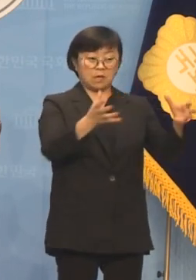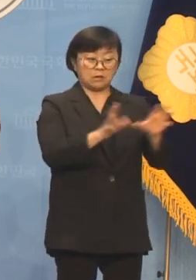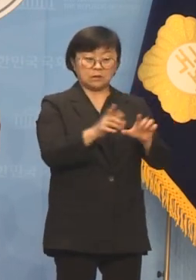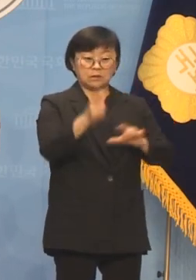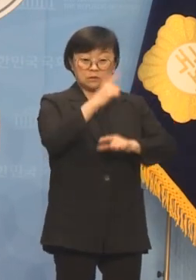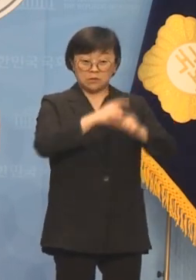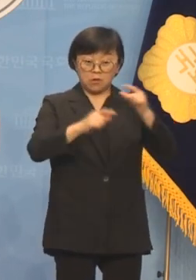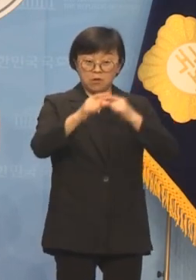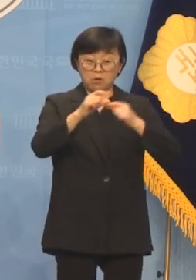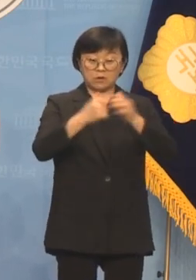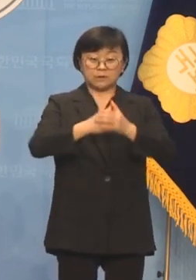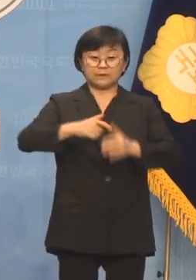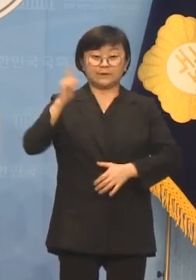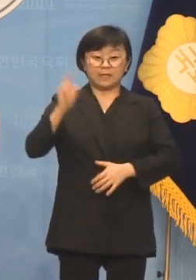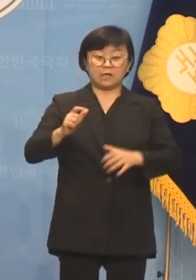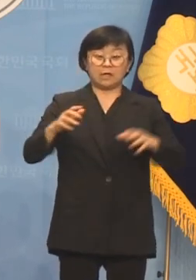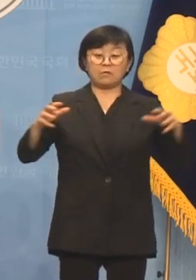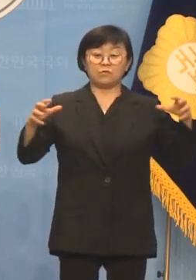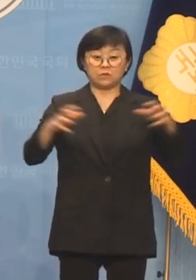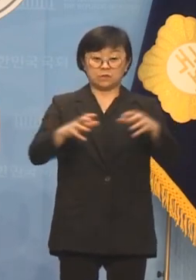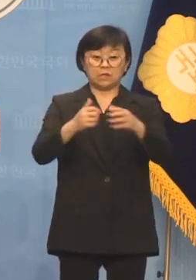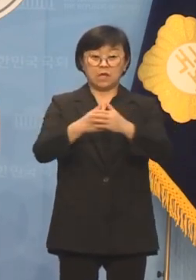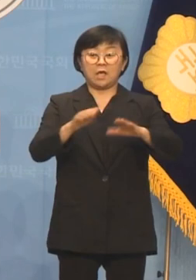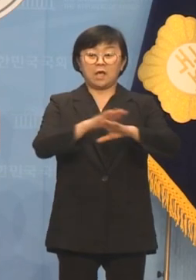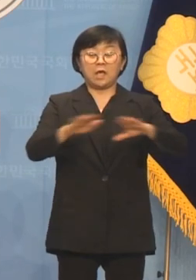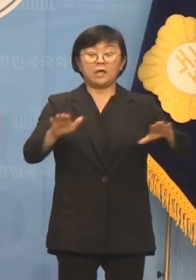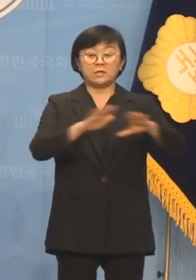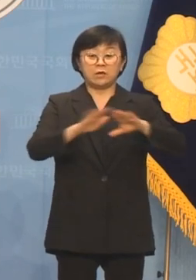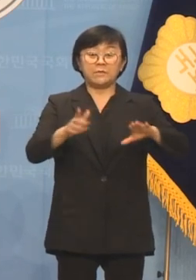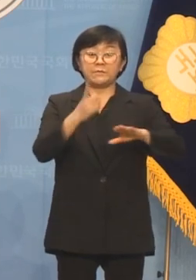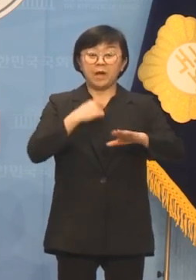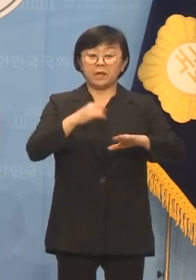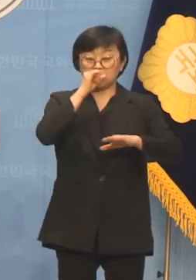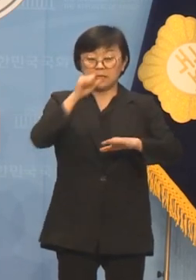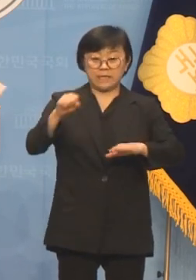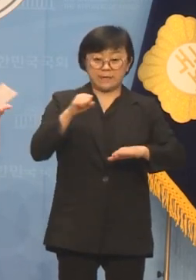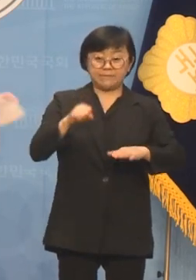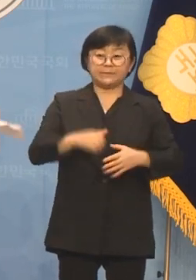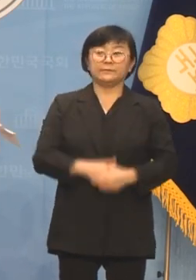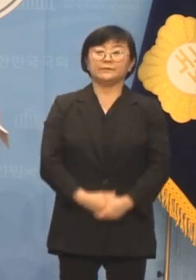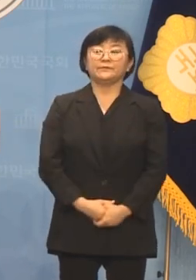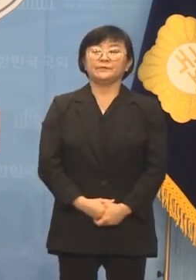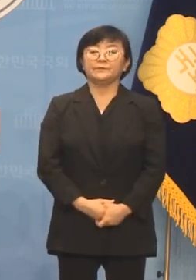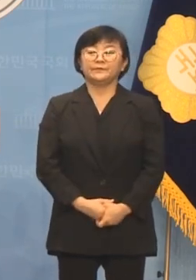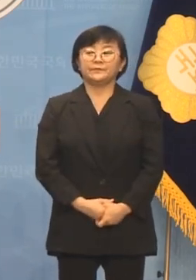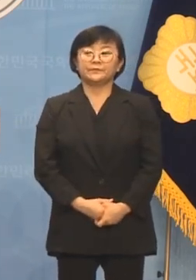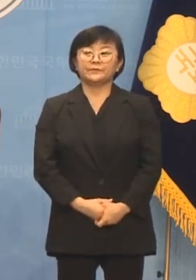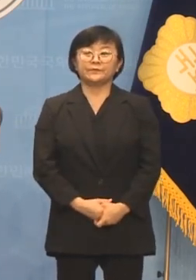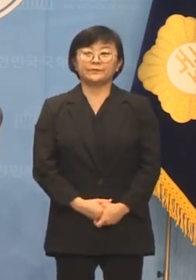더더욱 탄탄히 뭉쳐 헤쳐나갔던 저력 있는 당입니다.